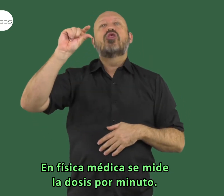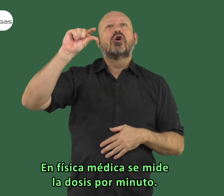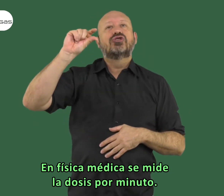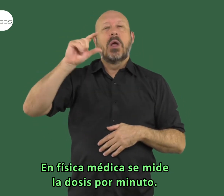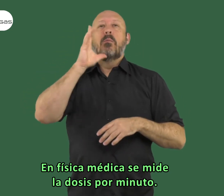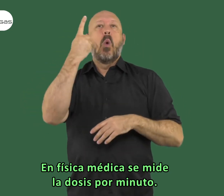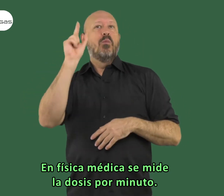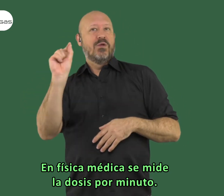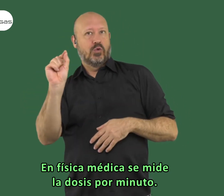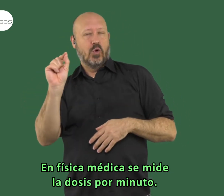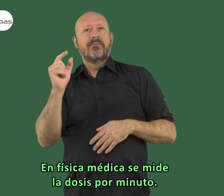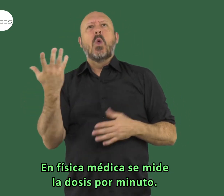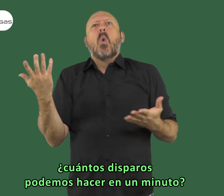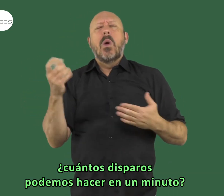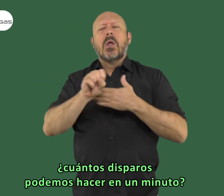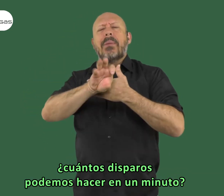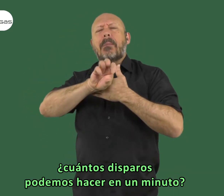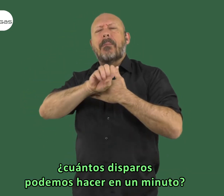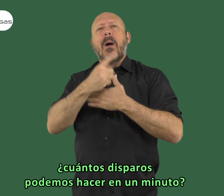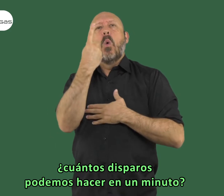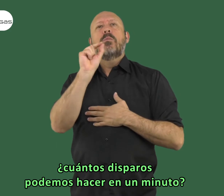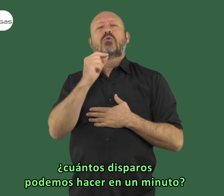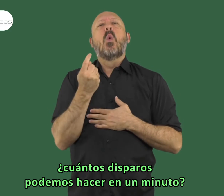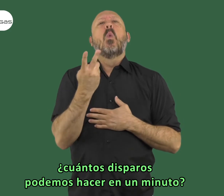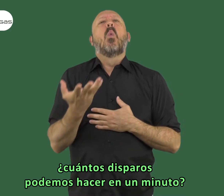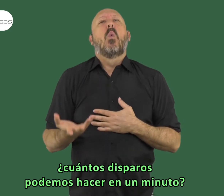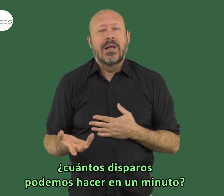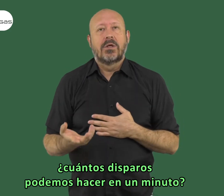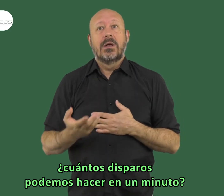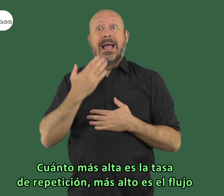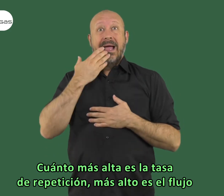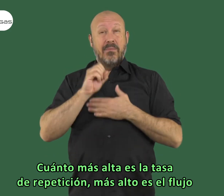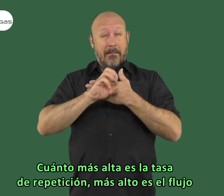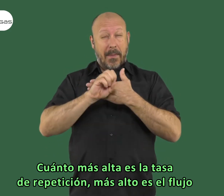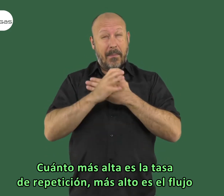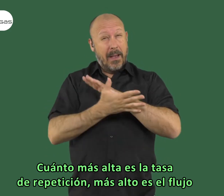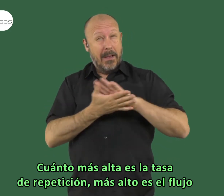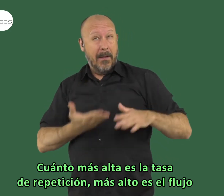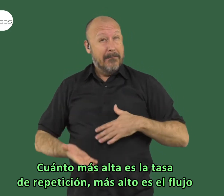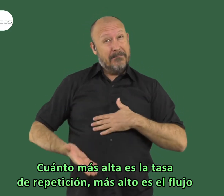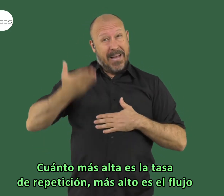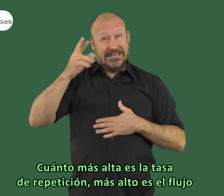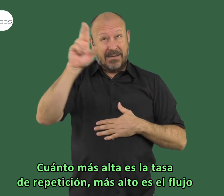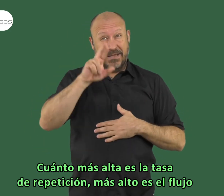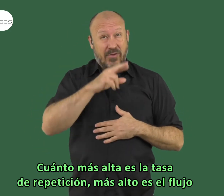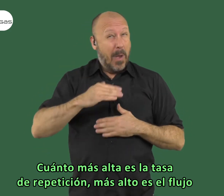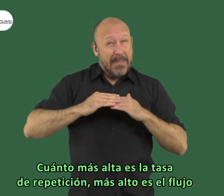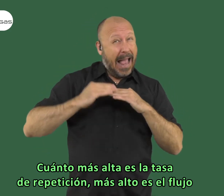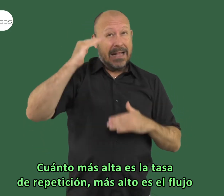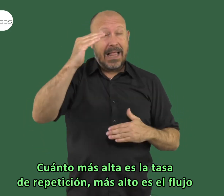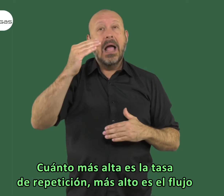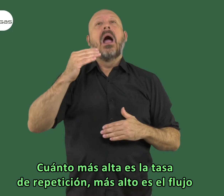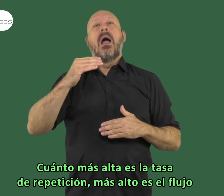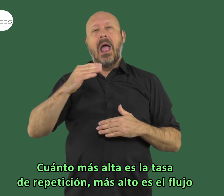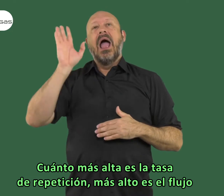se mide la dosis por minuto. Y entonces, ¿cuántos disparos podemos hacer en un minuto? Y entonces, más alta es la tasa de repetición